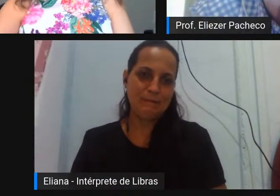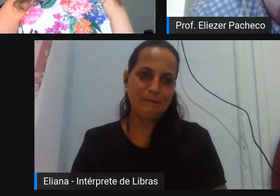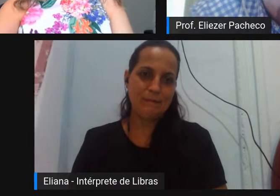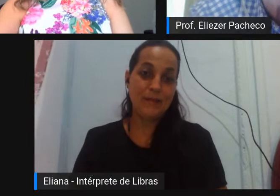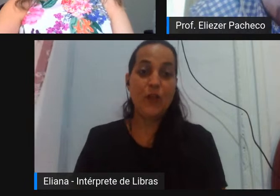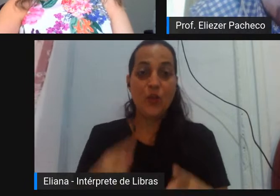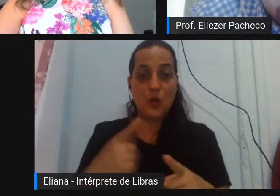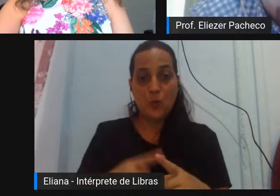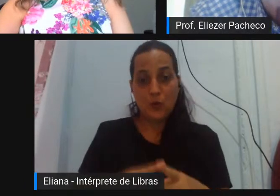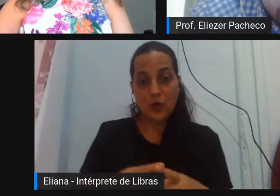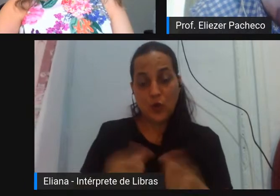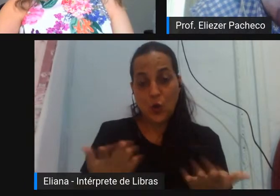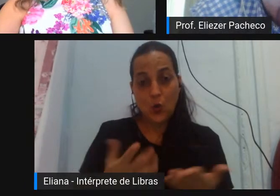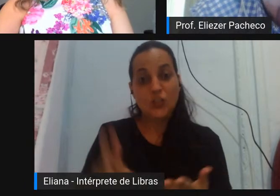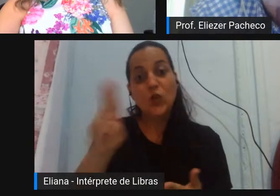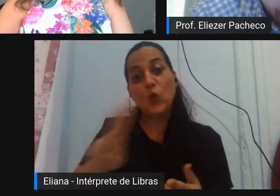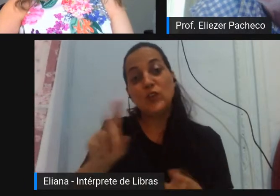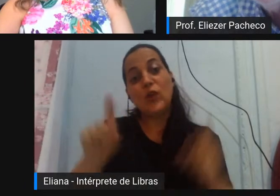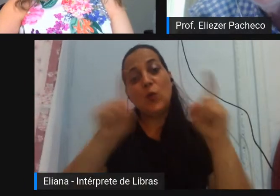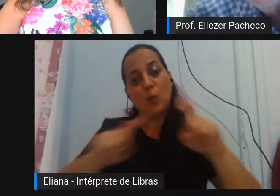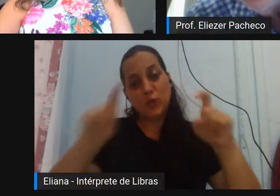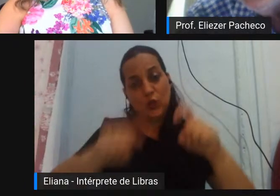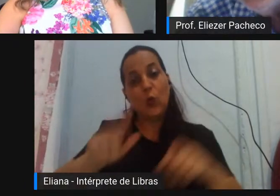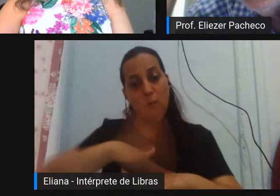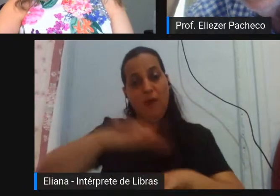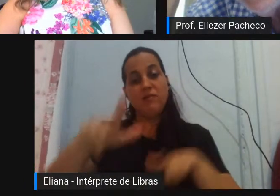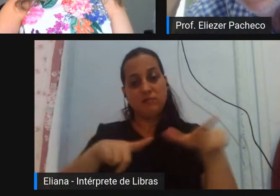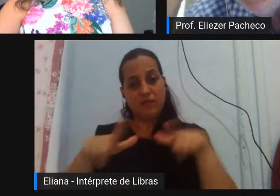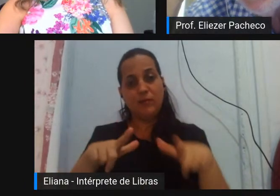teclado do computador. Né?